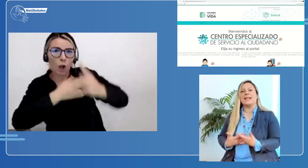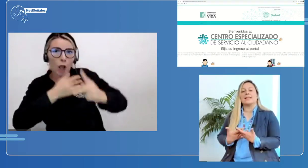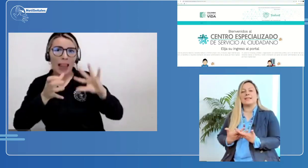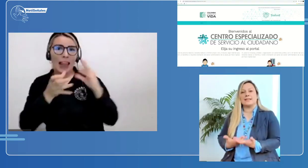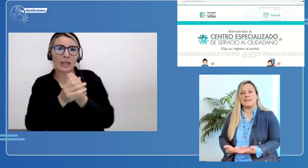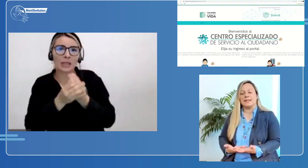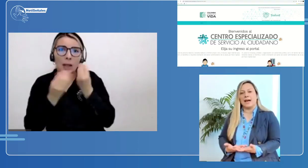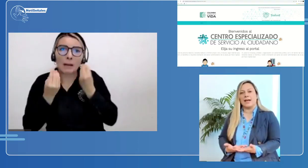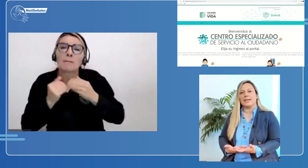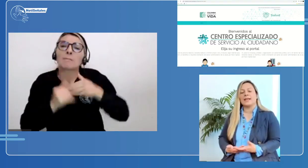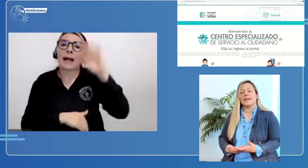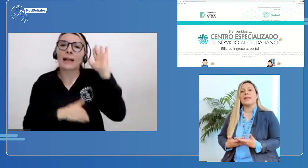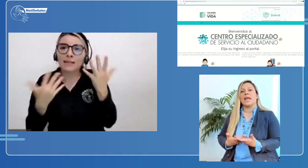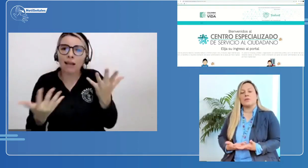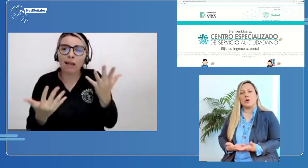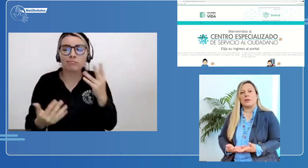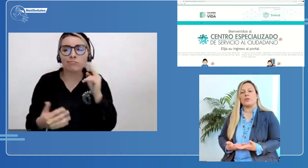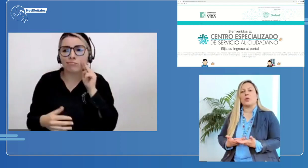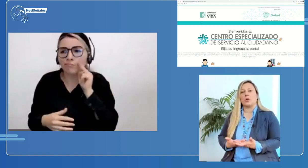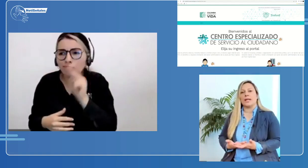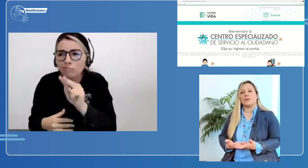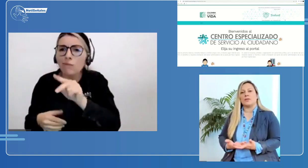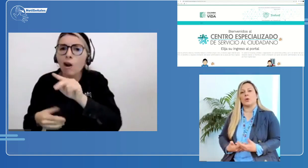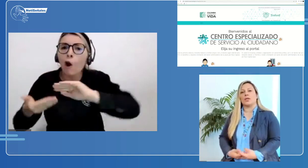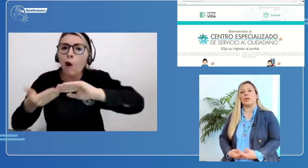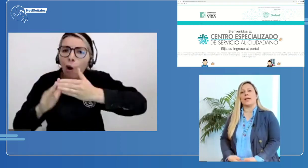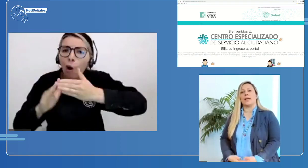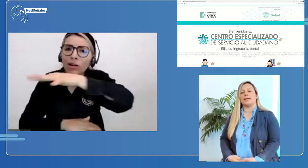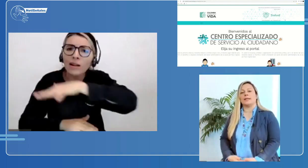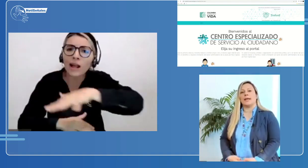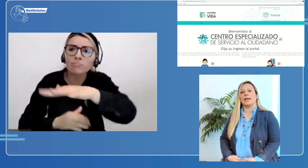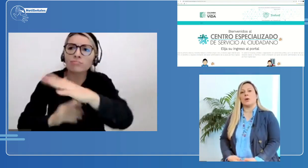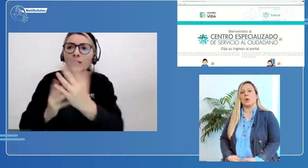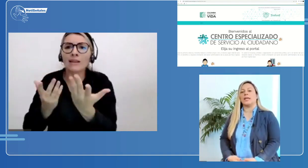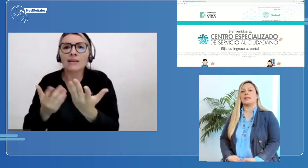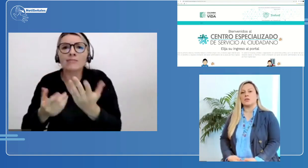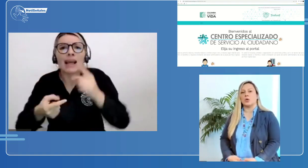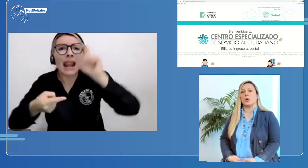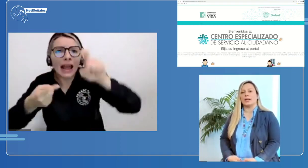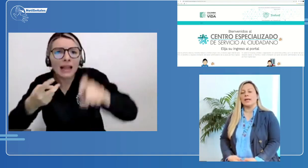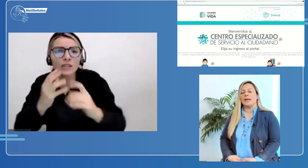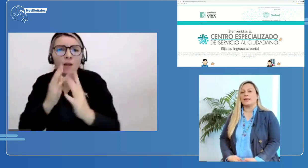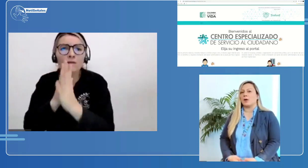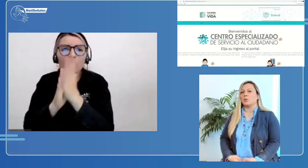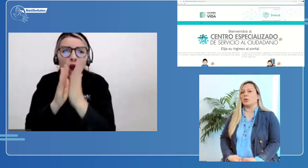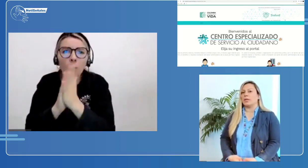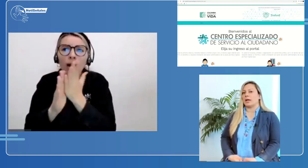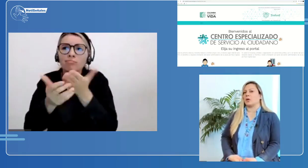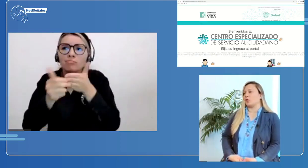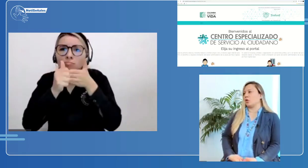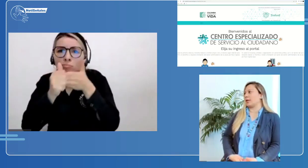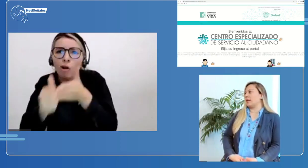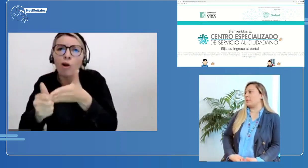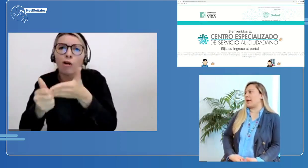las necesidades de información, de atención, de orientación de la comunidad sorda del